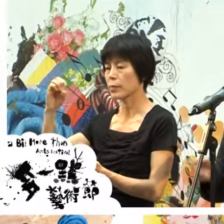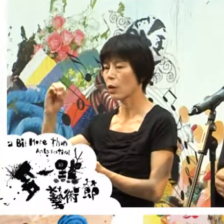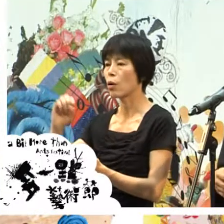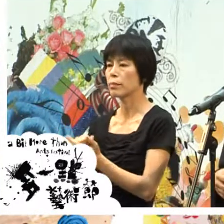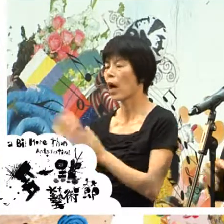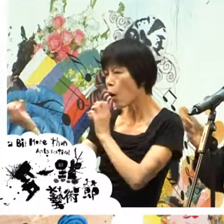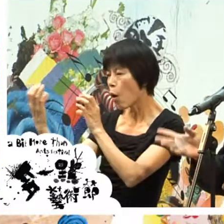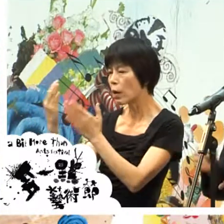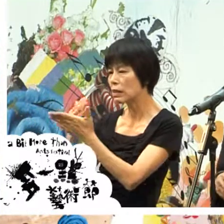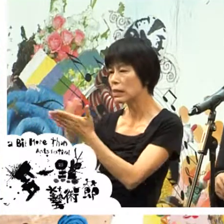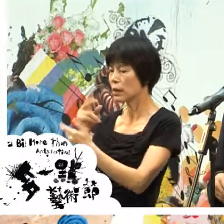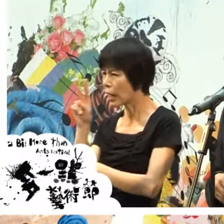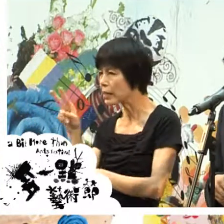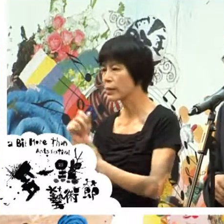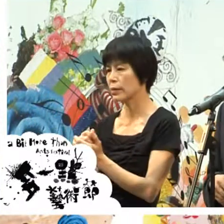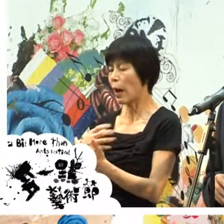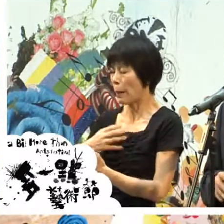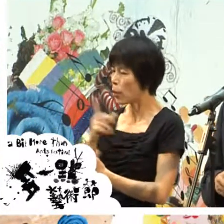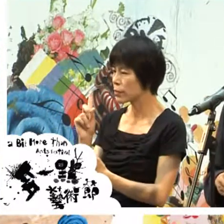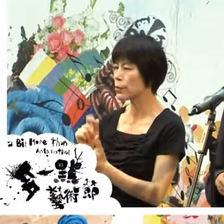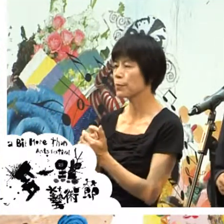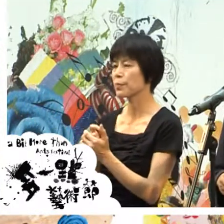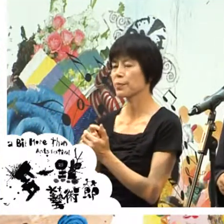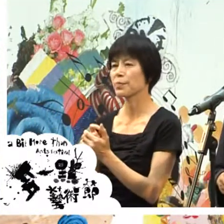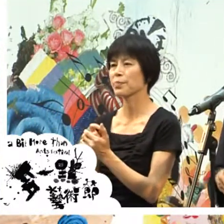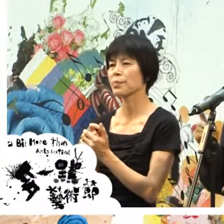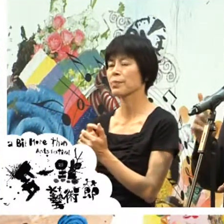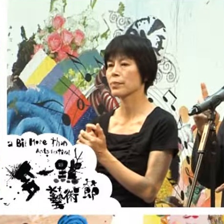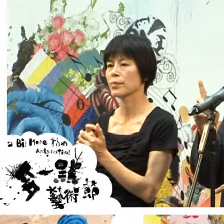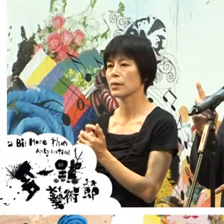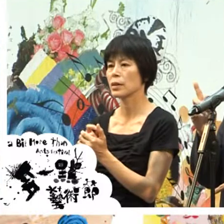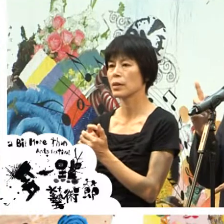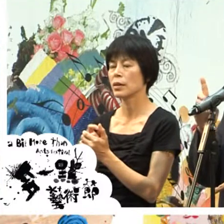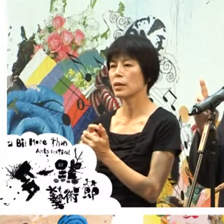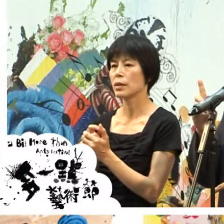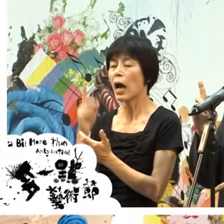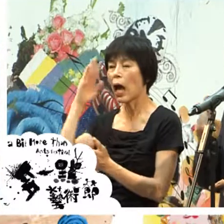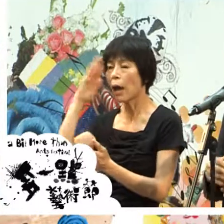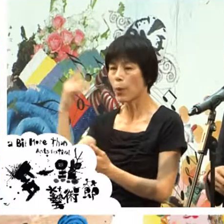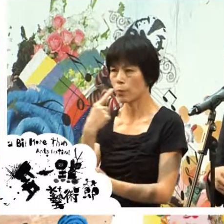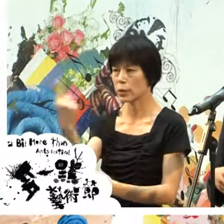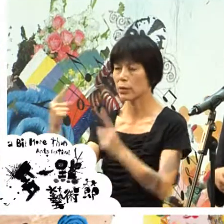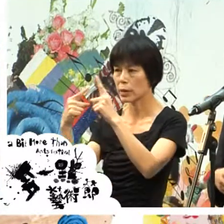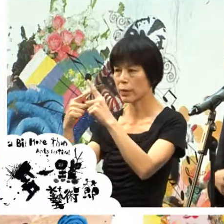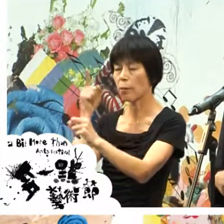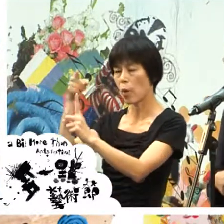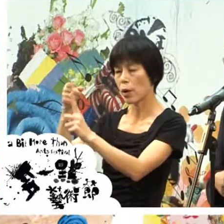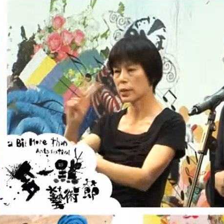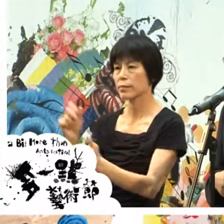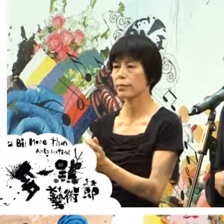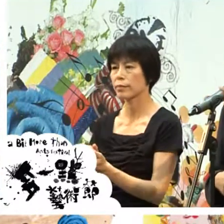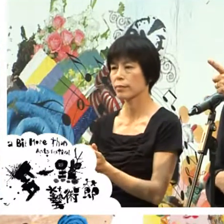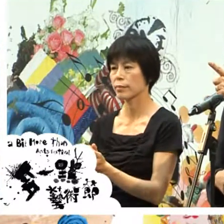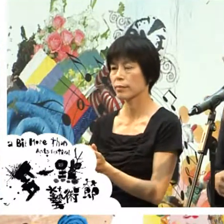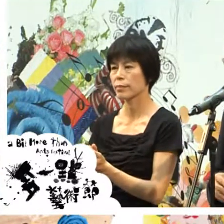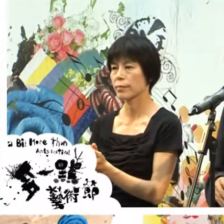哋講下，俾佢睇下，俾佢感受下。仲最希望每一個人都有一個共通點嘅要求。請你的政